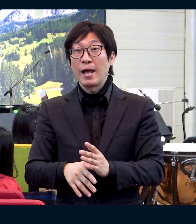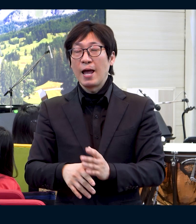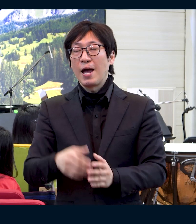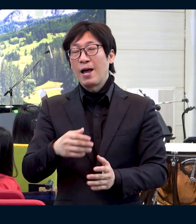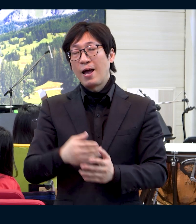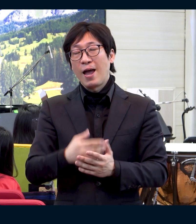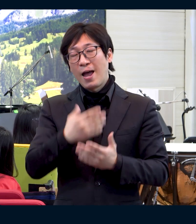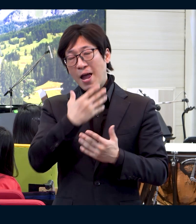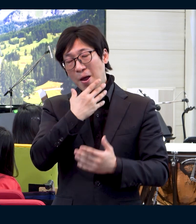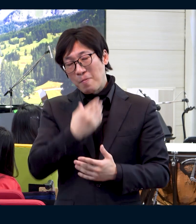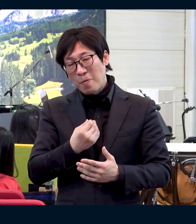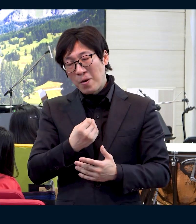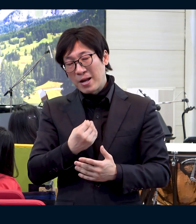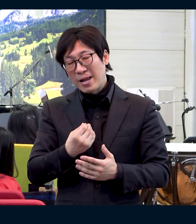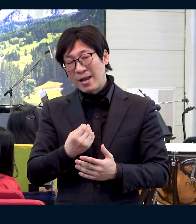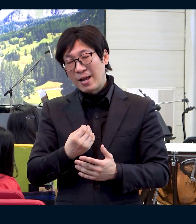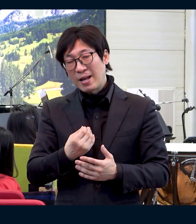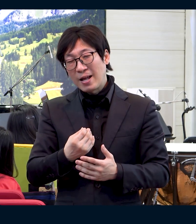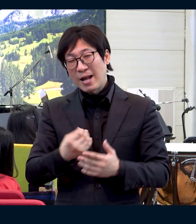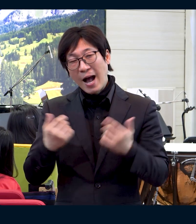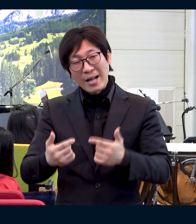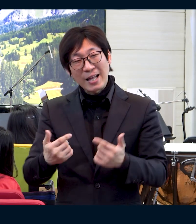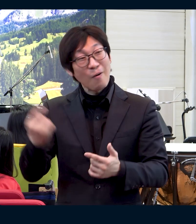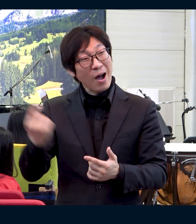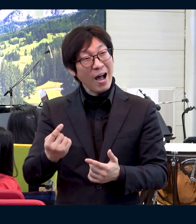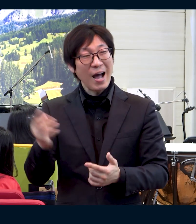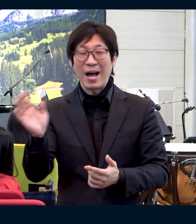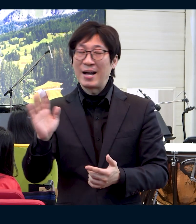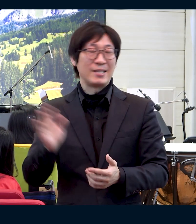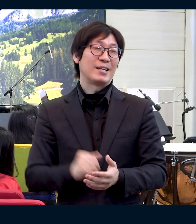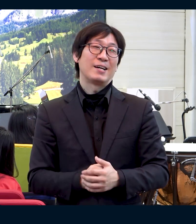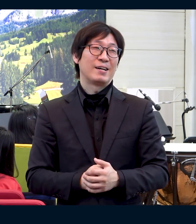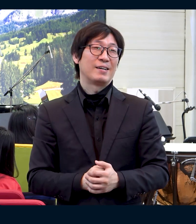해피엔딩으로 끝나지는 않기도 합니다.